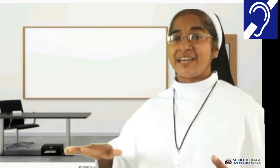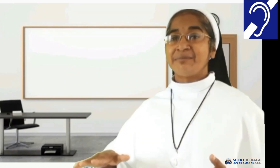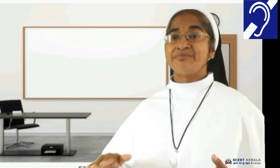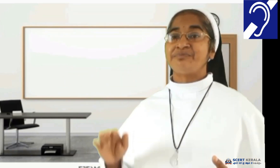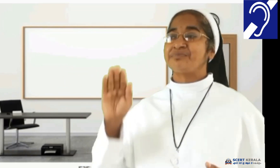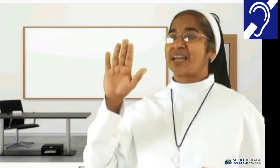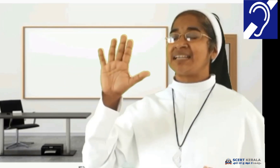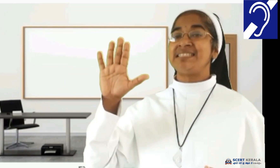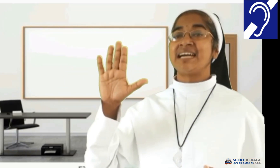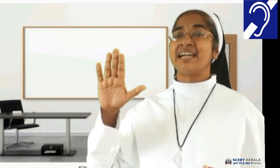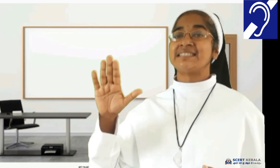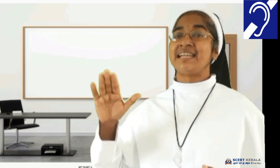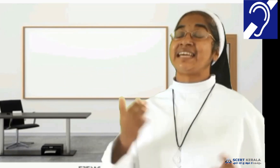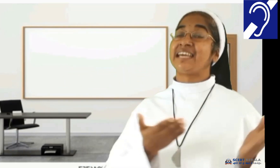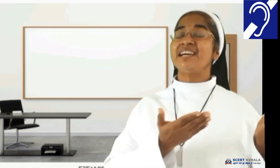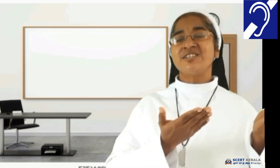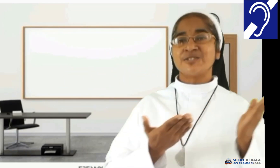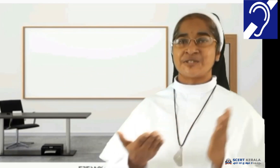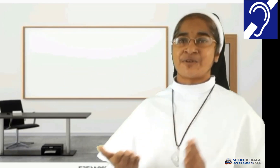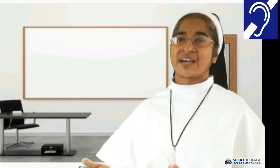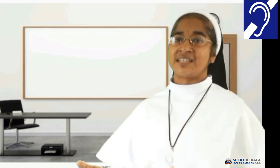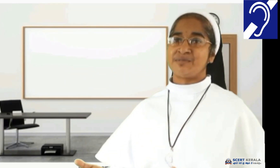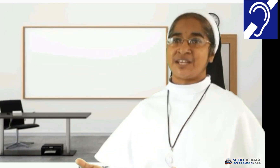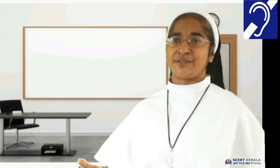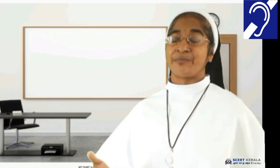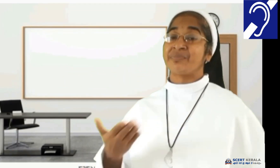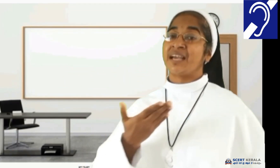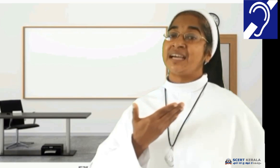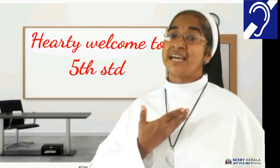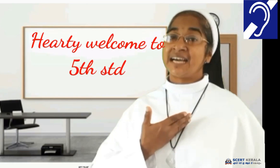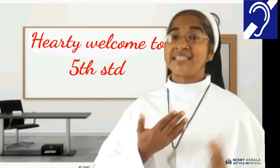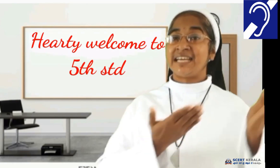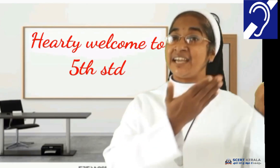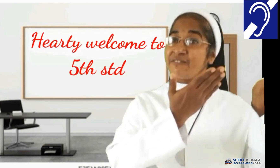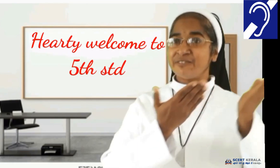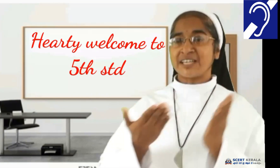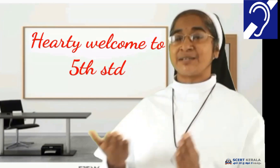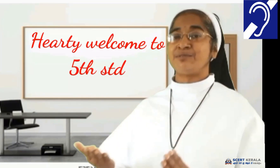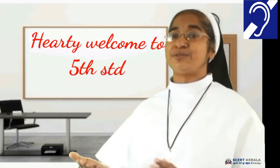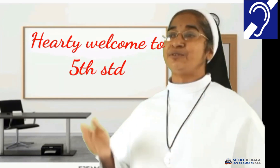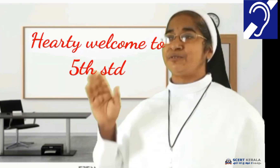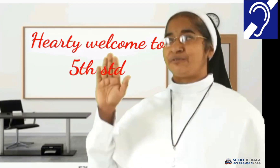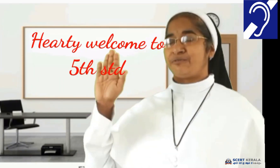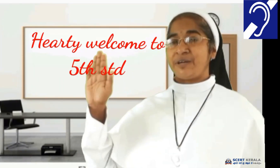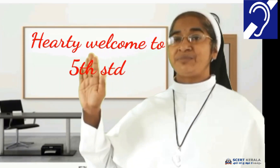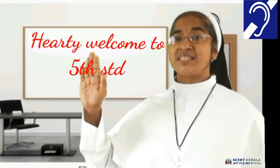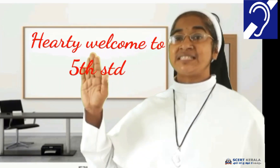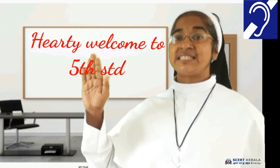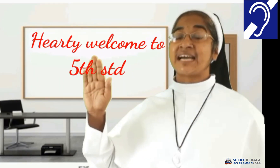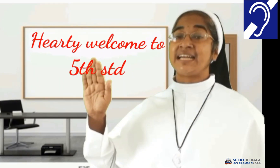എല്ലാവരെയും അഞ്ചാം ക്ലാസ്സിലേക്ക് സ്വാഗതം ചെയ്യുന്നു. ഹാപ്പി വെൽക്കം ടു ഫിഫ്ത്